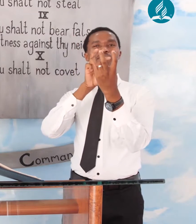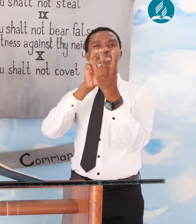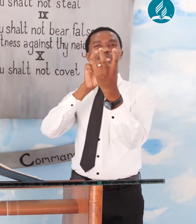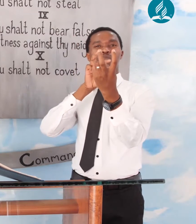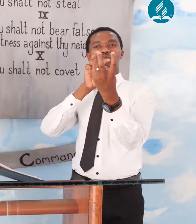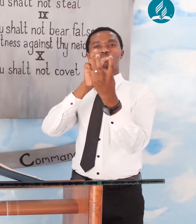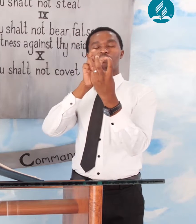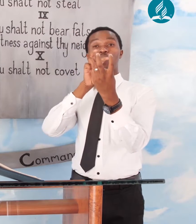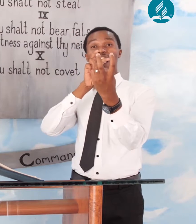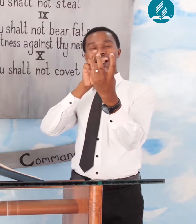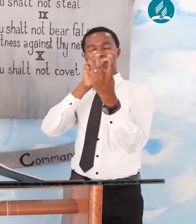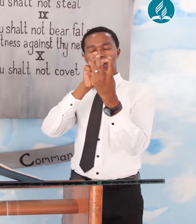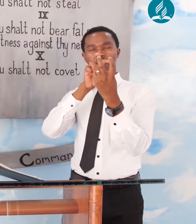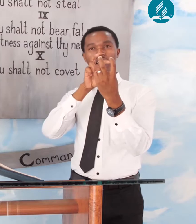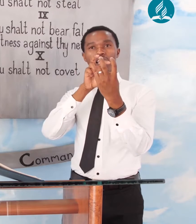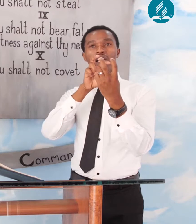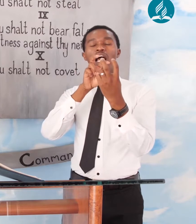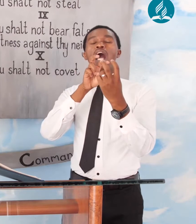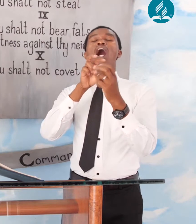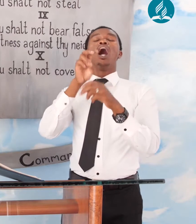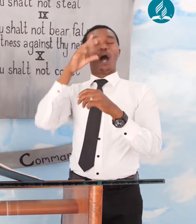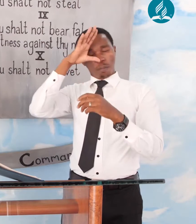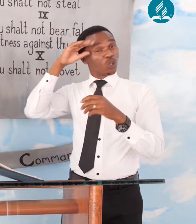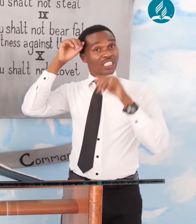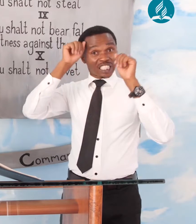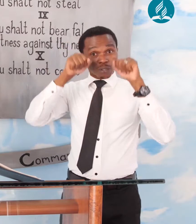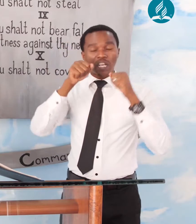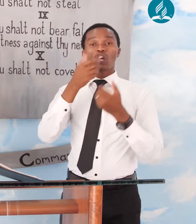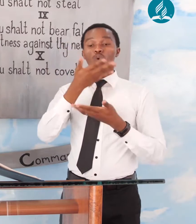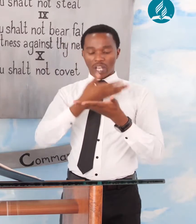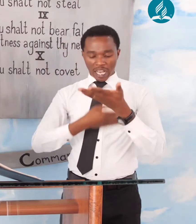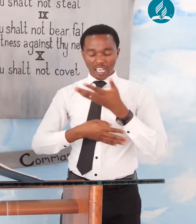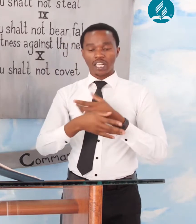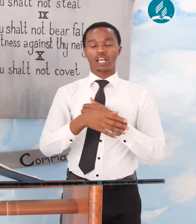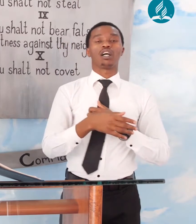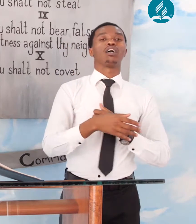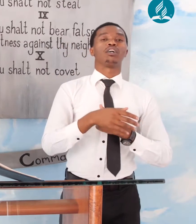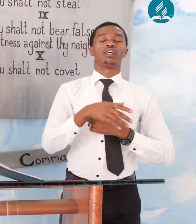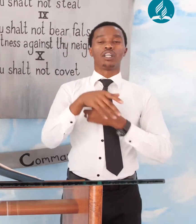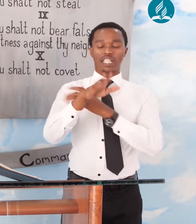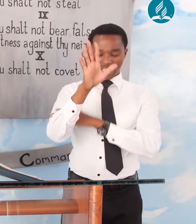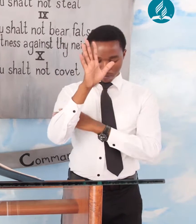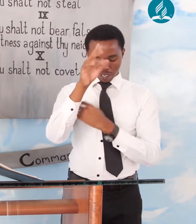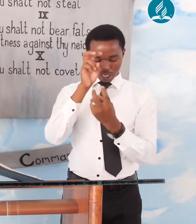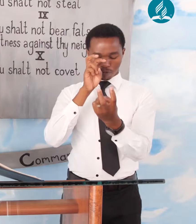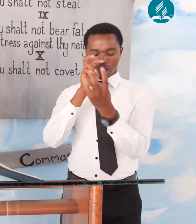se kuvugana n'Imana imbona nkubone ngira ngo niko nabivuga